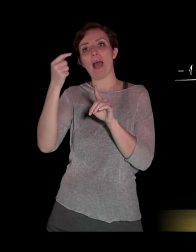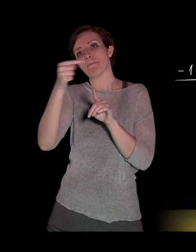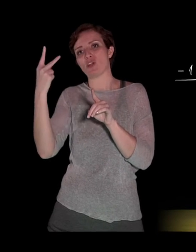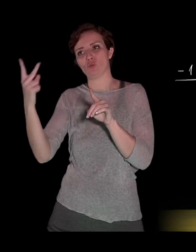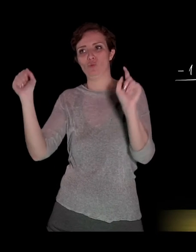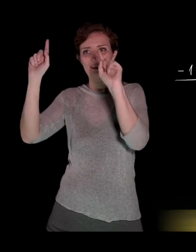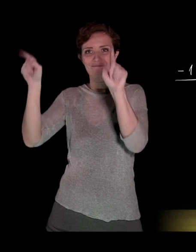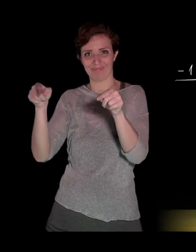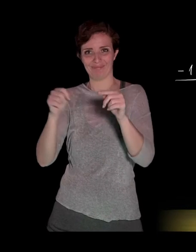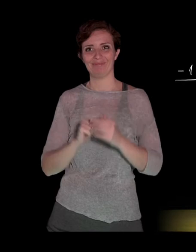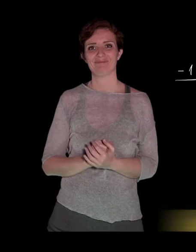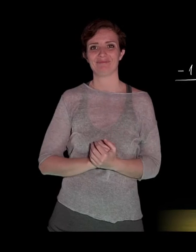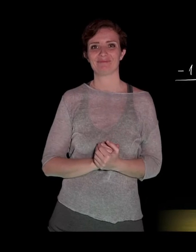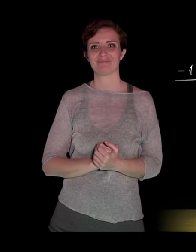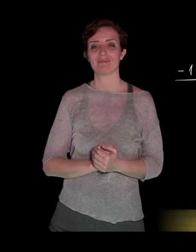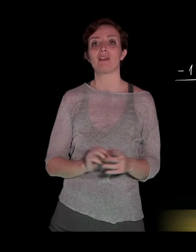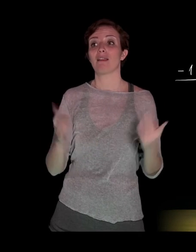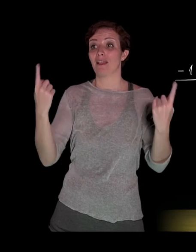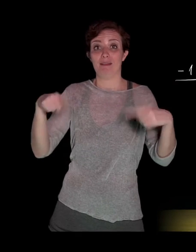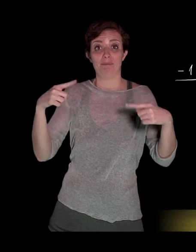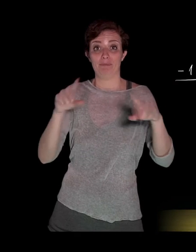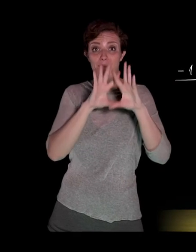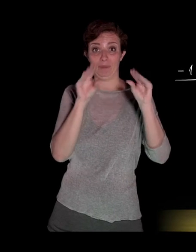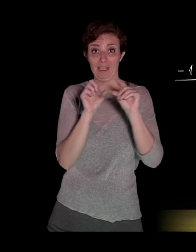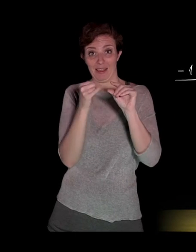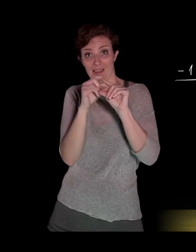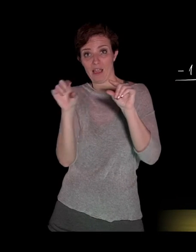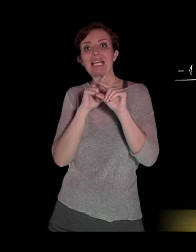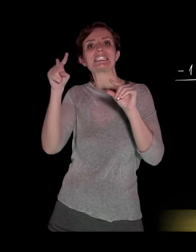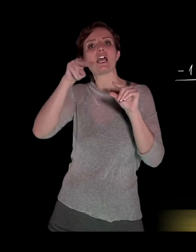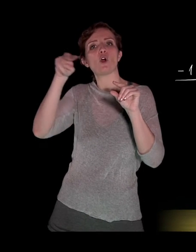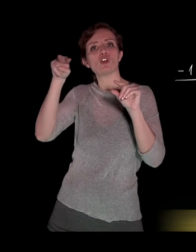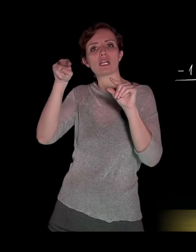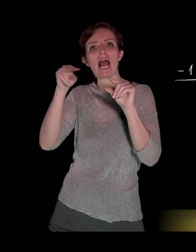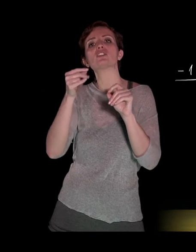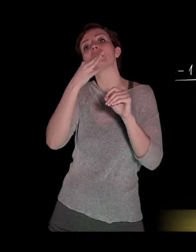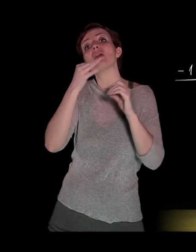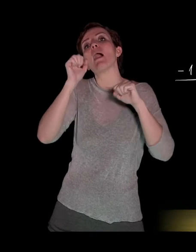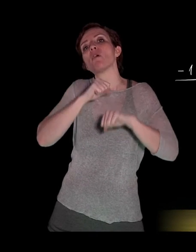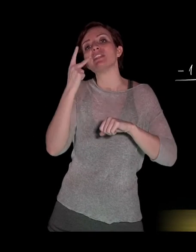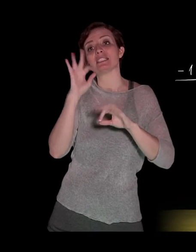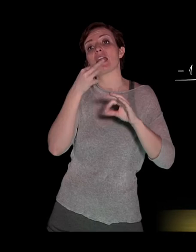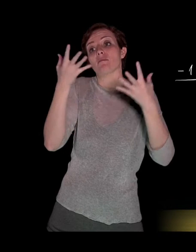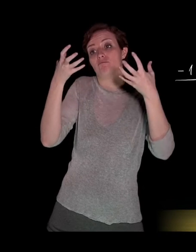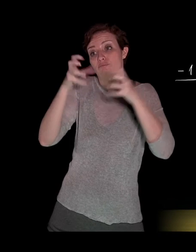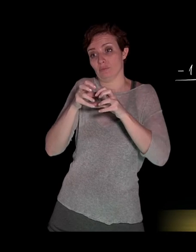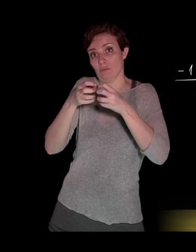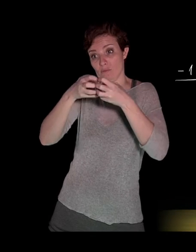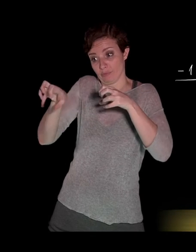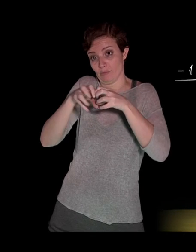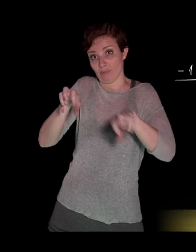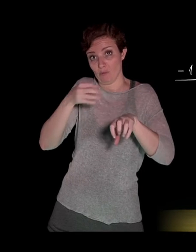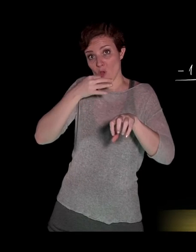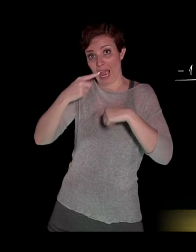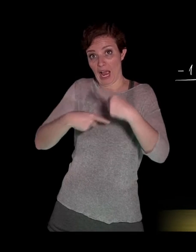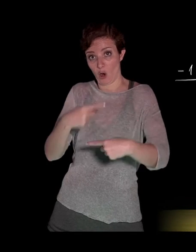2 questa Evidentemente è di secondo grado quindi potremo verificare se è ulteriormente scomponibile per esempio utilizzando le tecniche